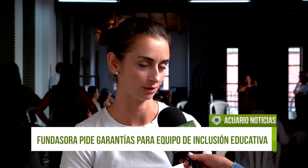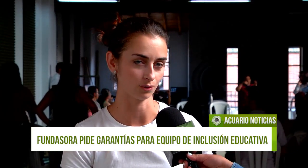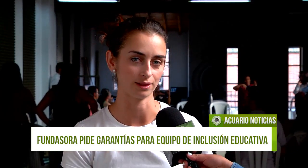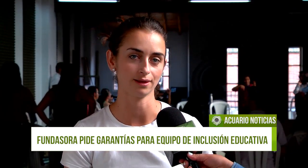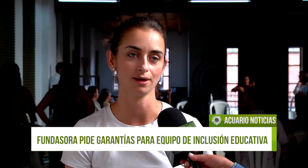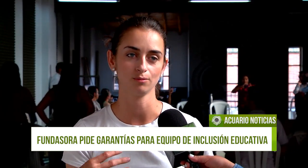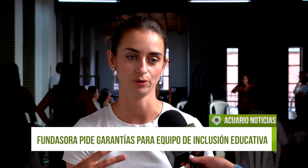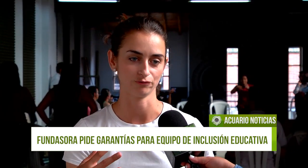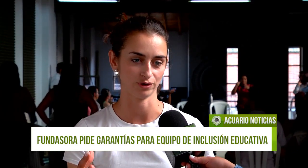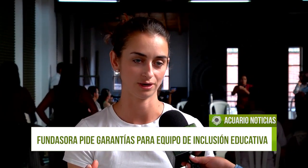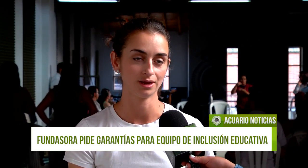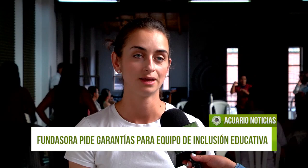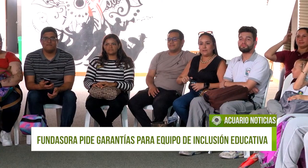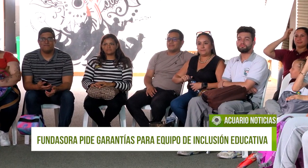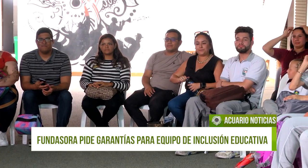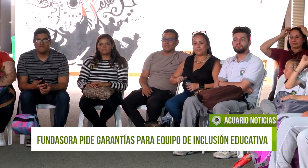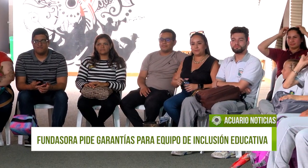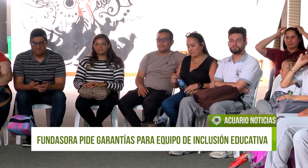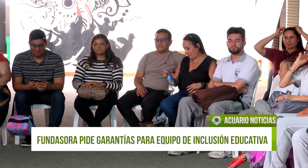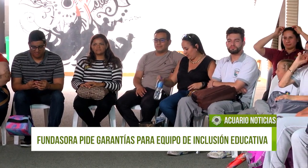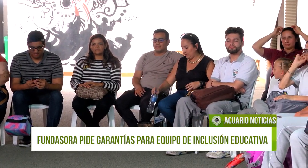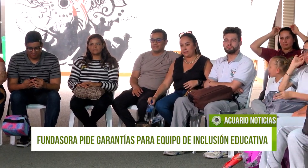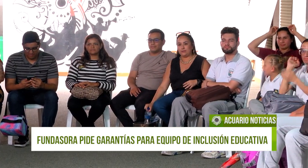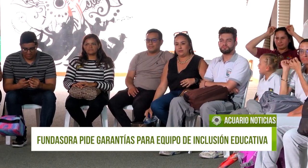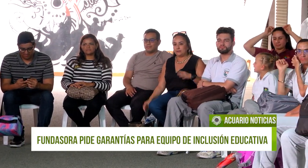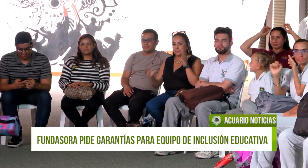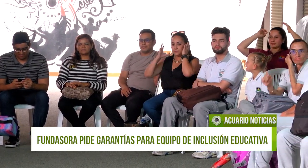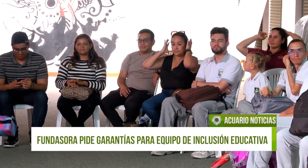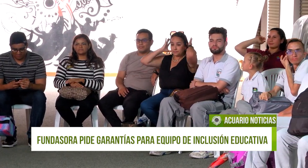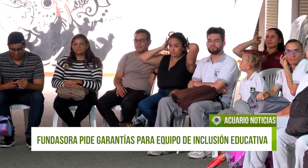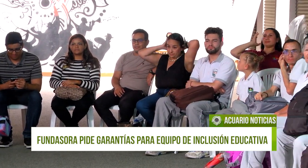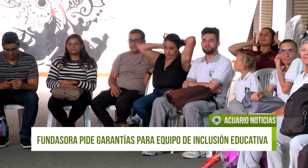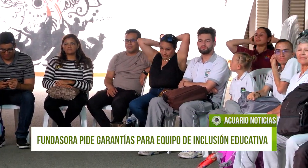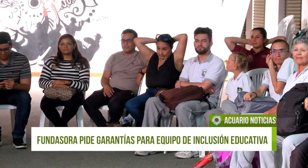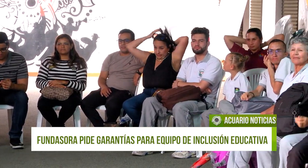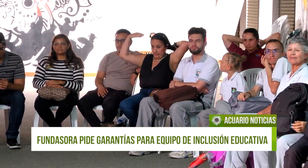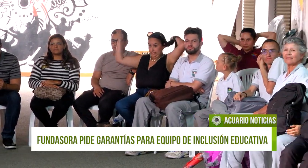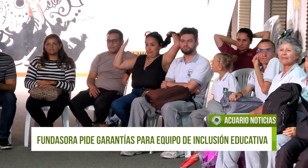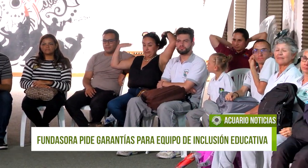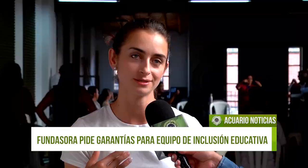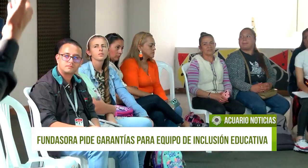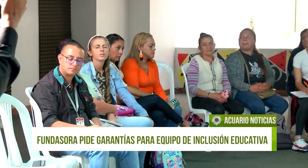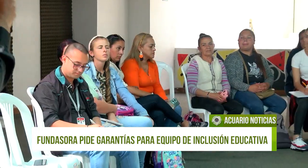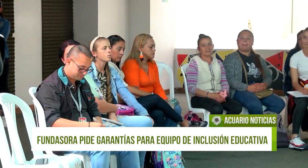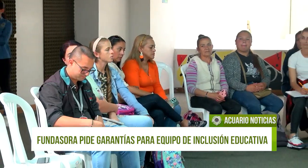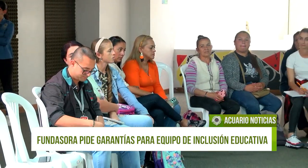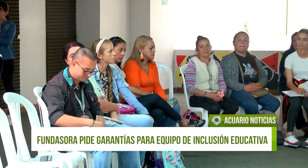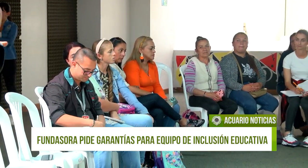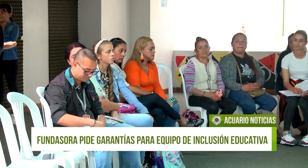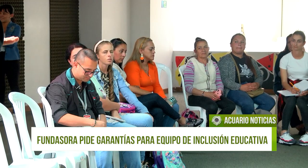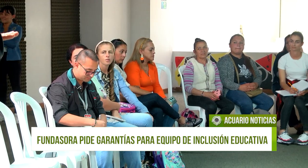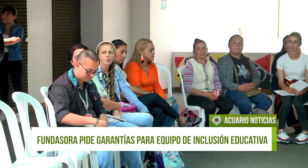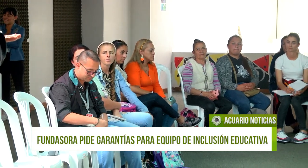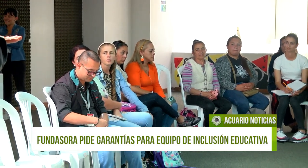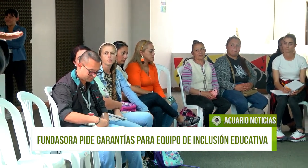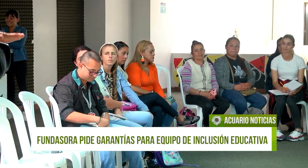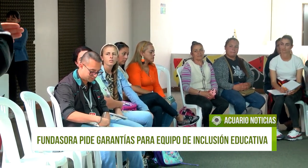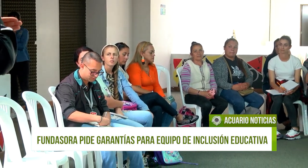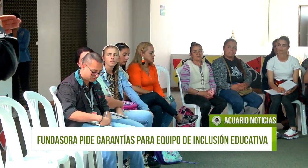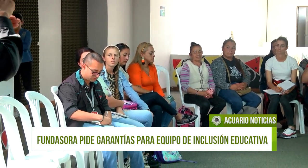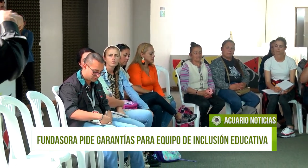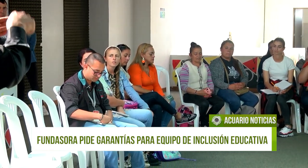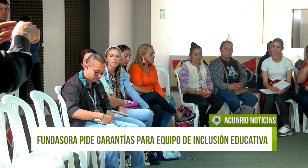como el de la igualdad, bueno, en fin. Y el tema de la contratación para con los profesionales, esto casi que siempre ha sido y ya viene siendo algo muy